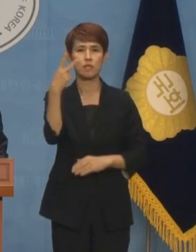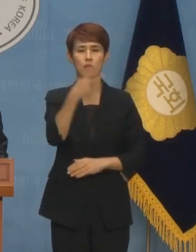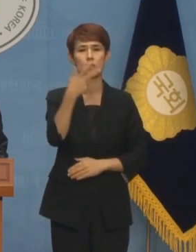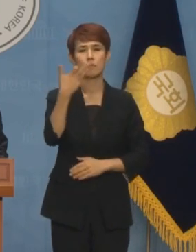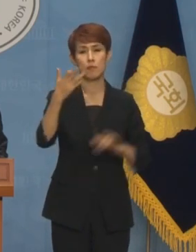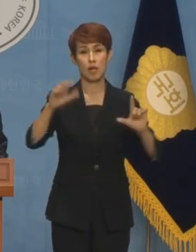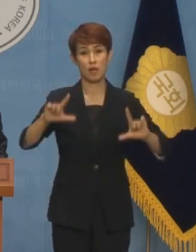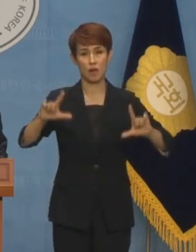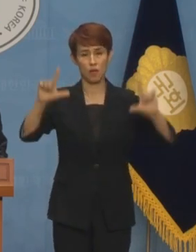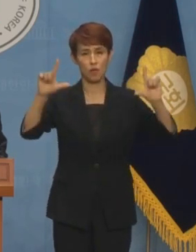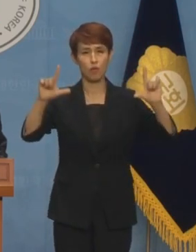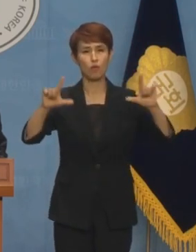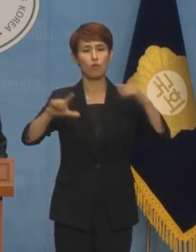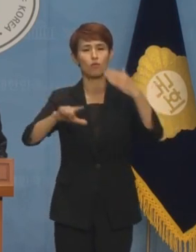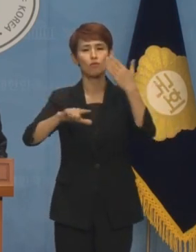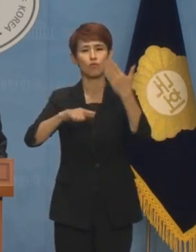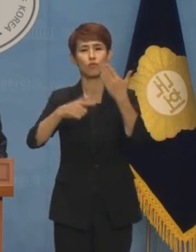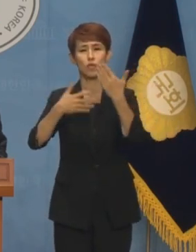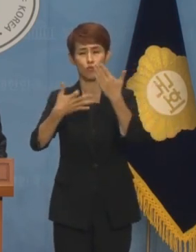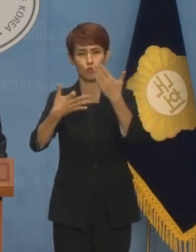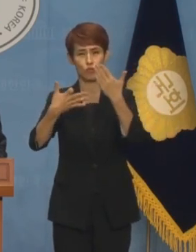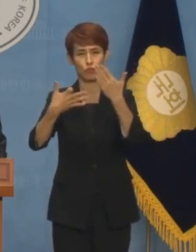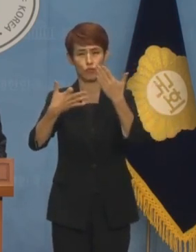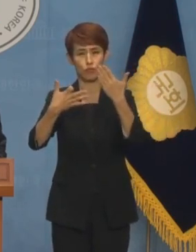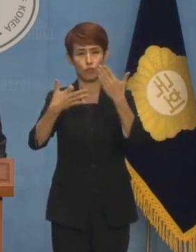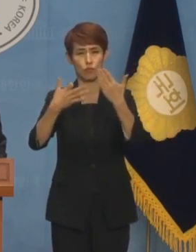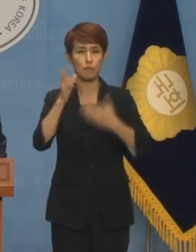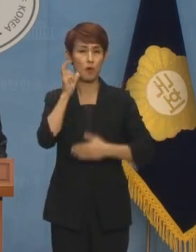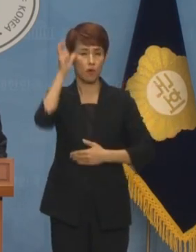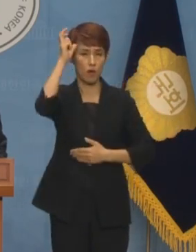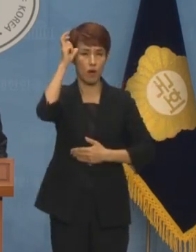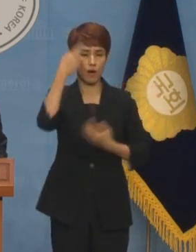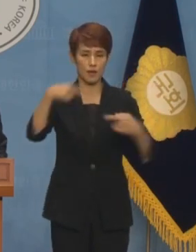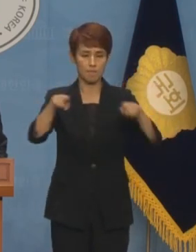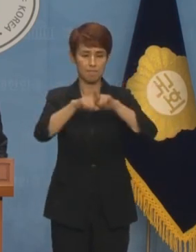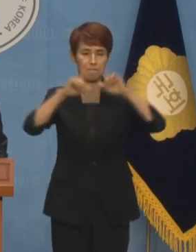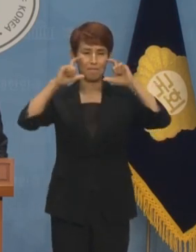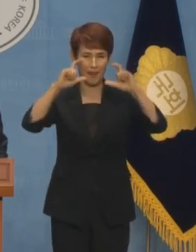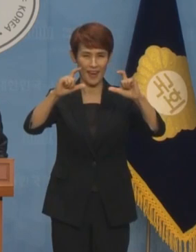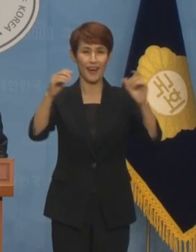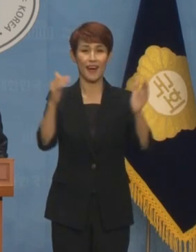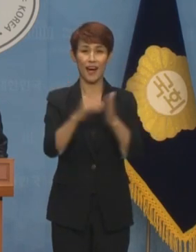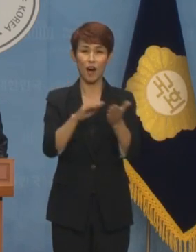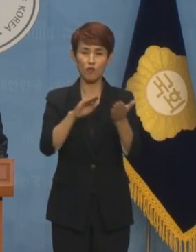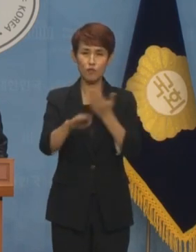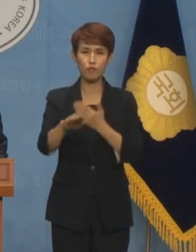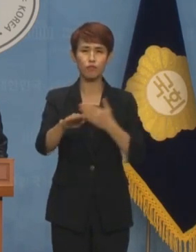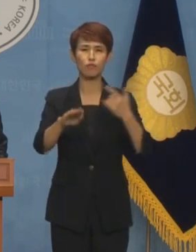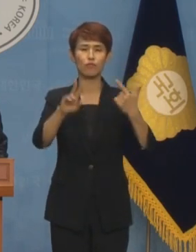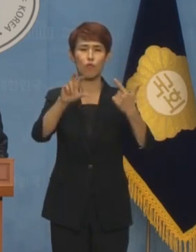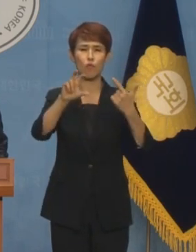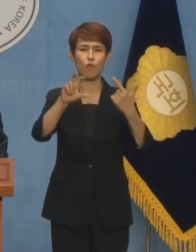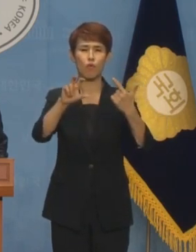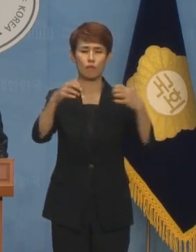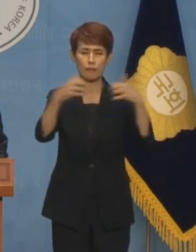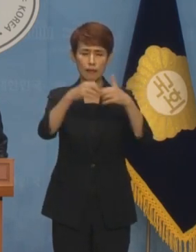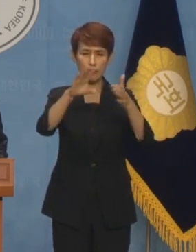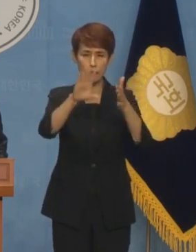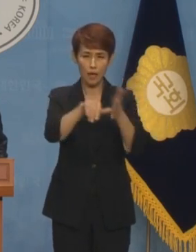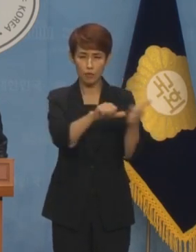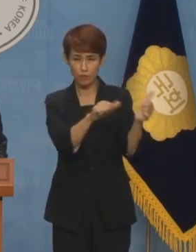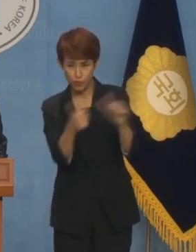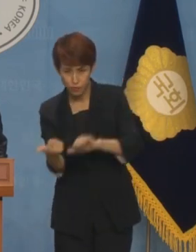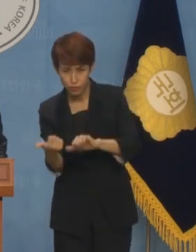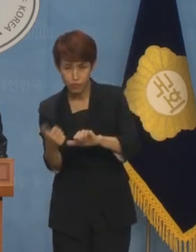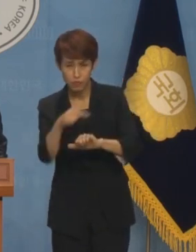9.19 평양 공동선언 이후에 6.25 전쟁 당시 전사자의 유해를